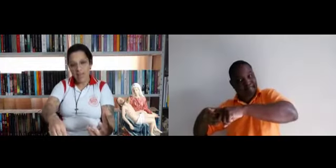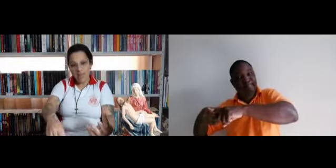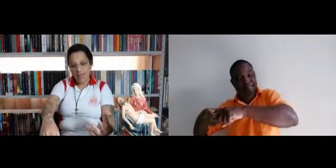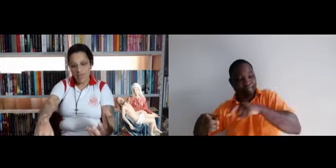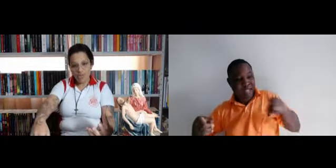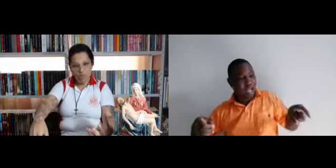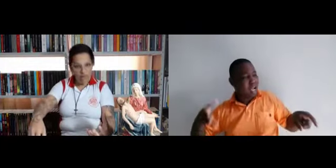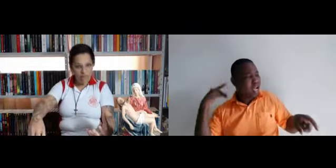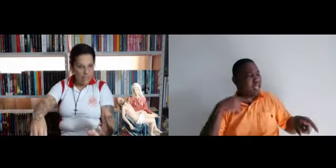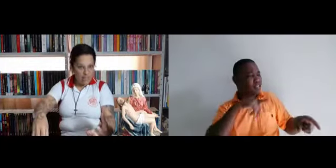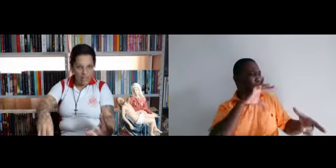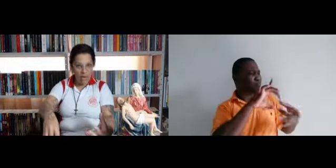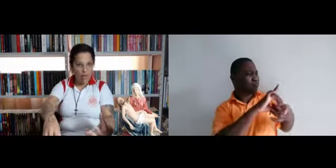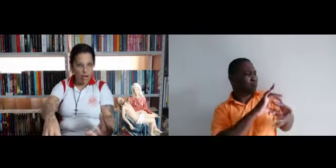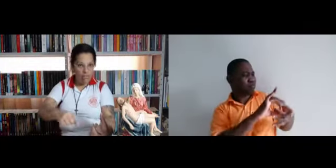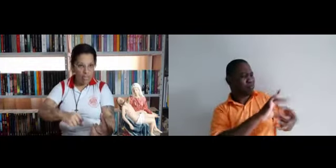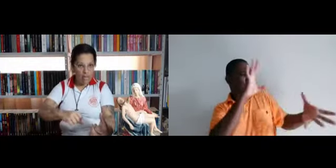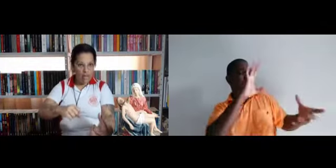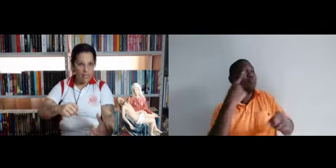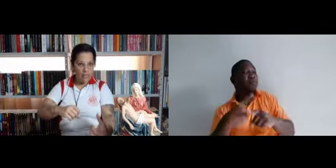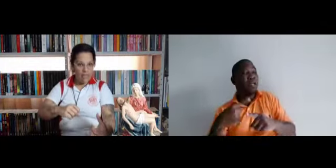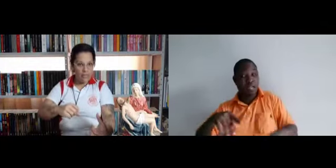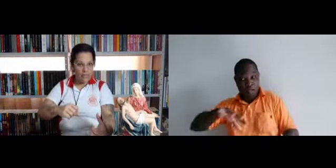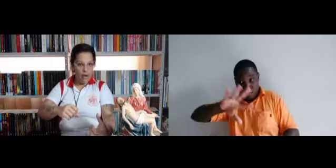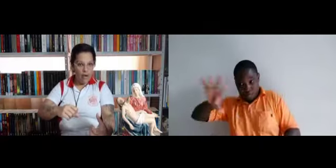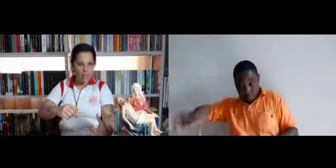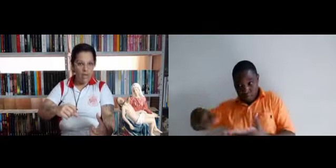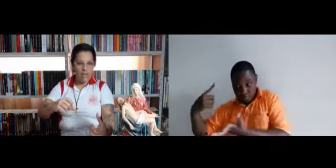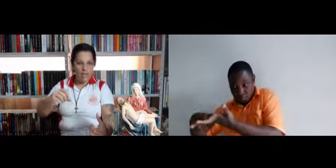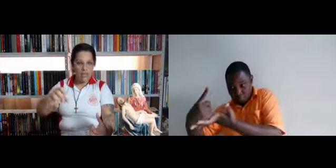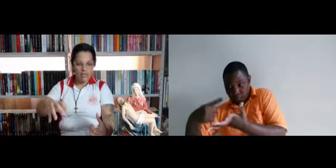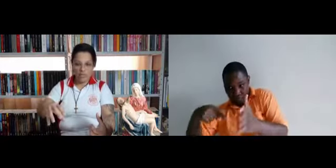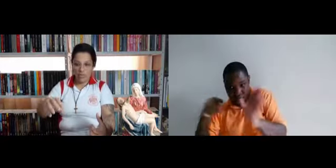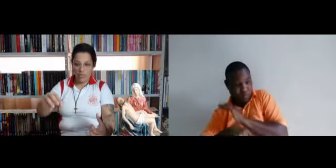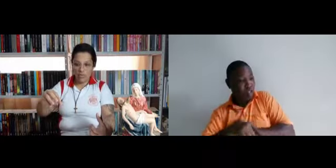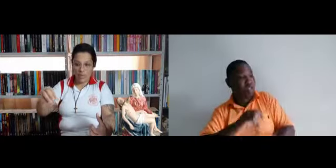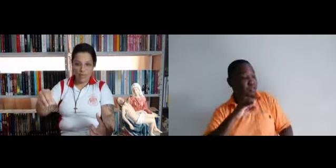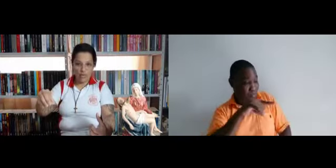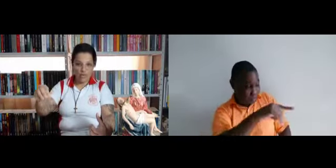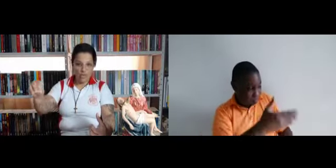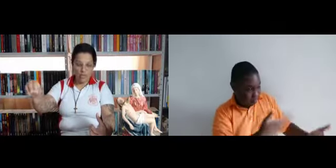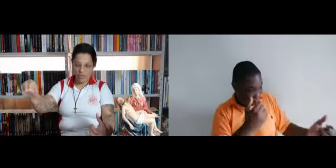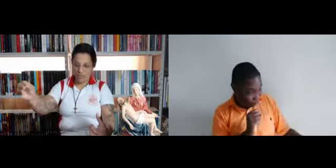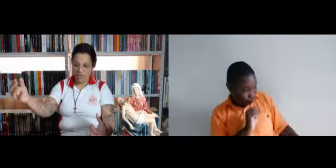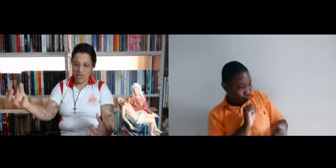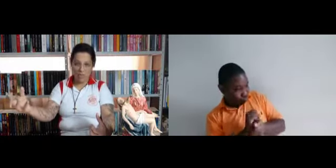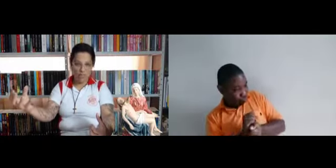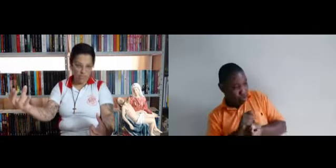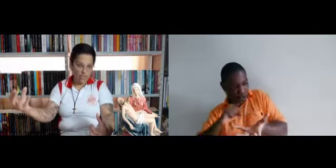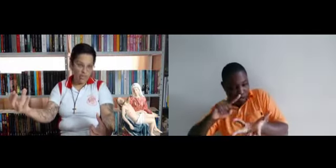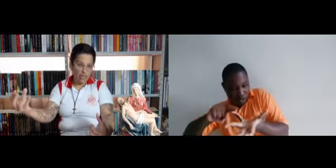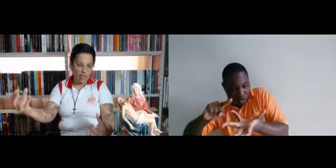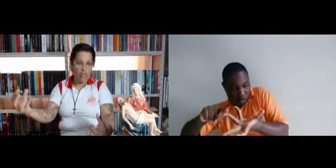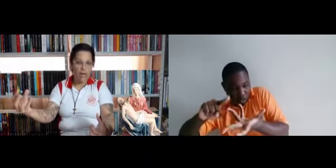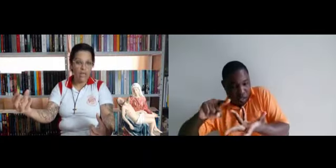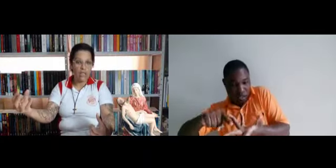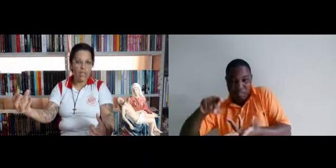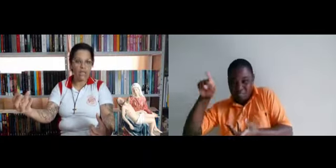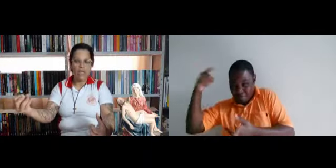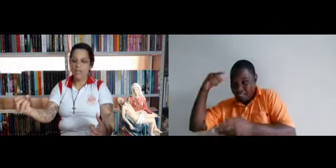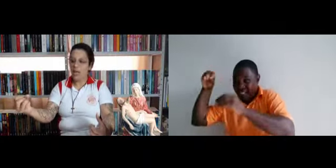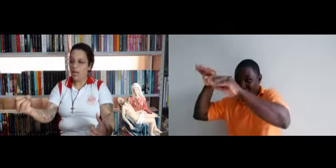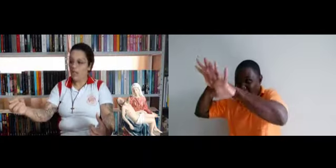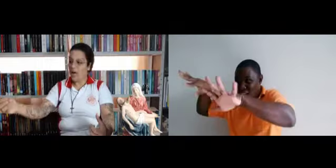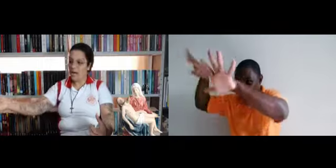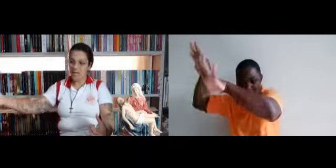várias regiões ali da Europa. Da mesma forma, existiam pessoas de etnia